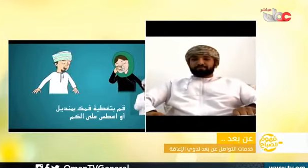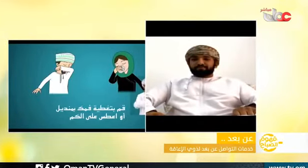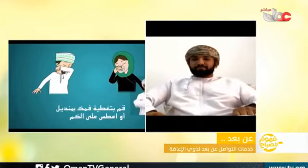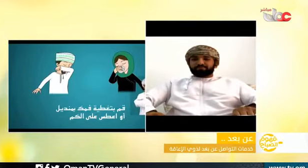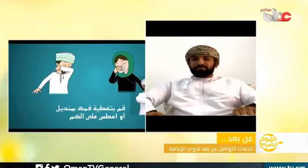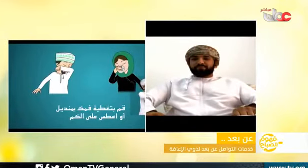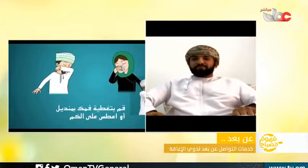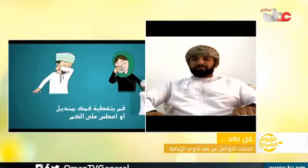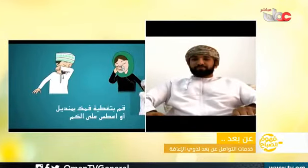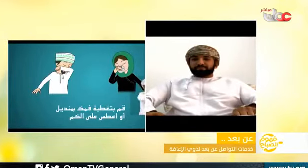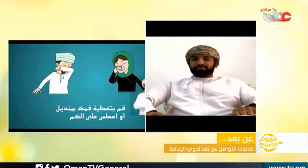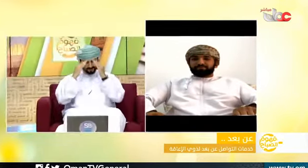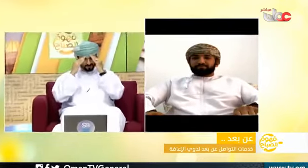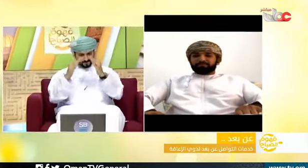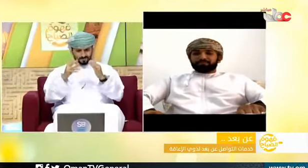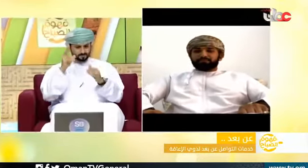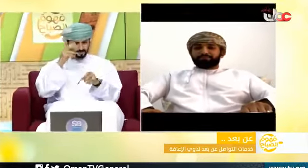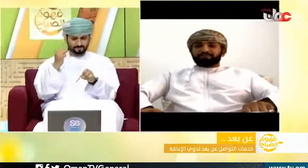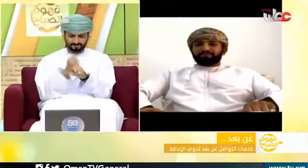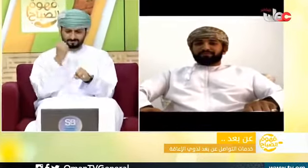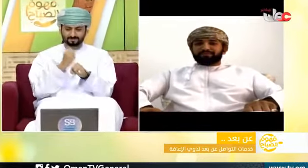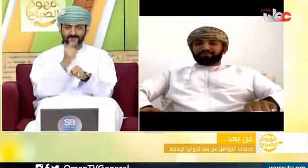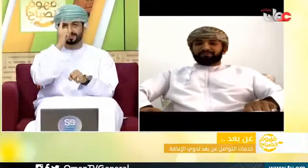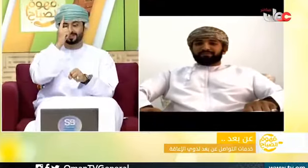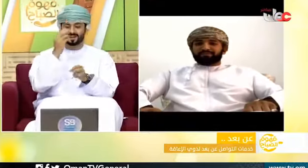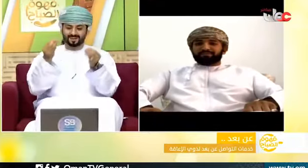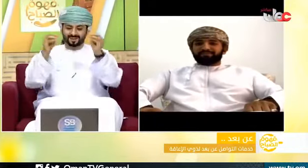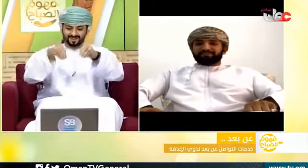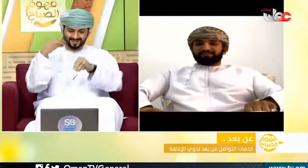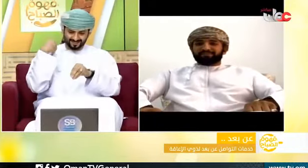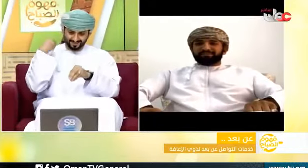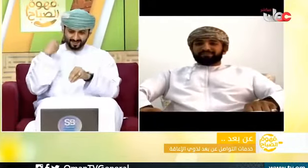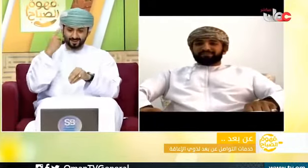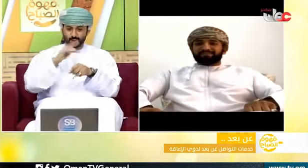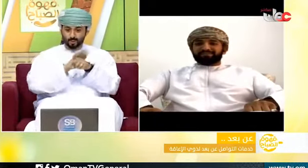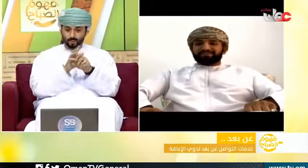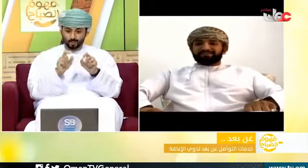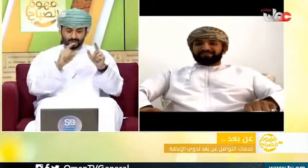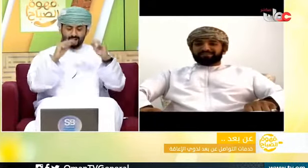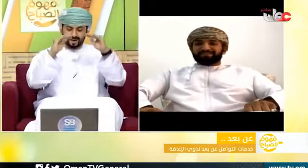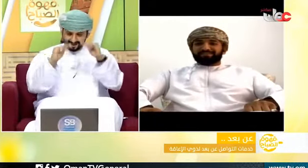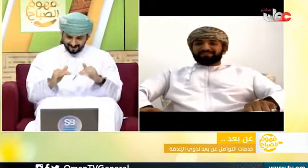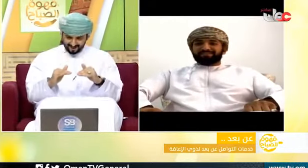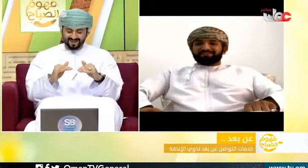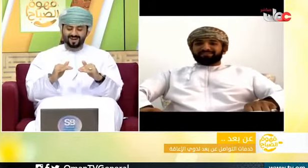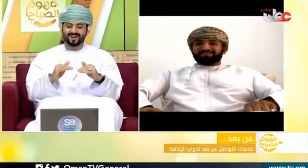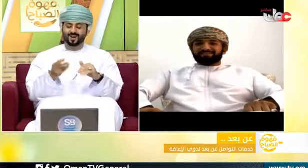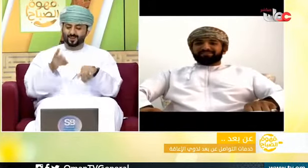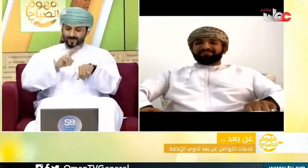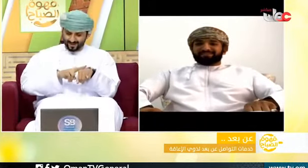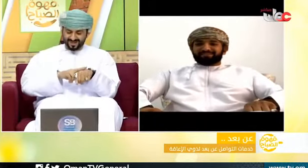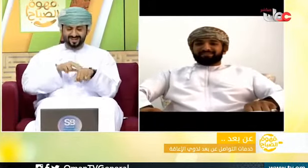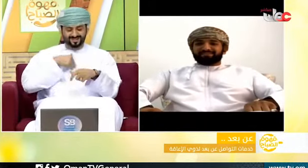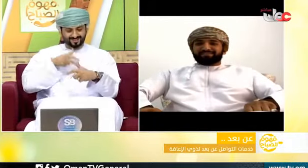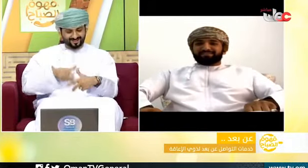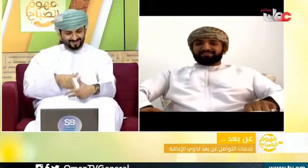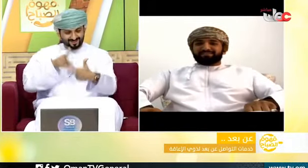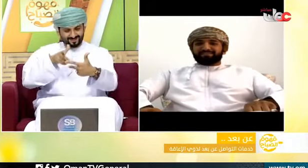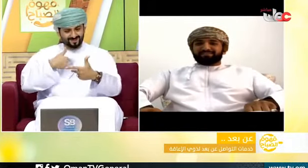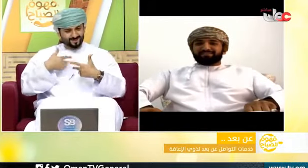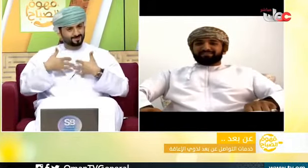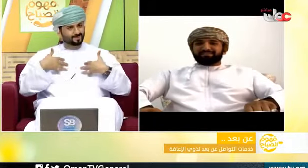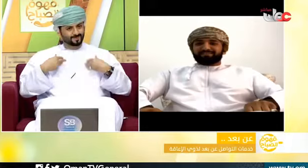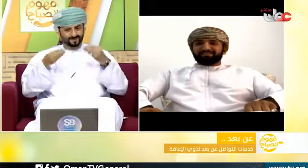الصحة. وأيضا نعم. جميل جميل، أشكرك جدا على هذا العمل، والله يأجركم، وإن شاء الله أن تزول